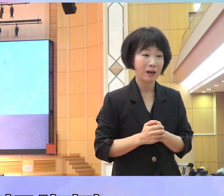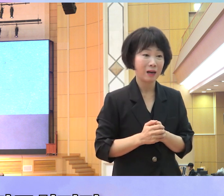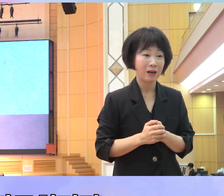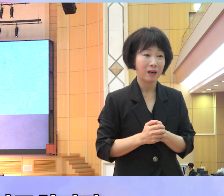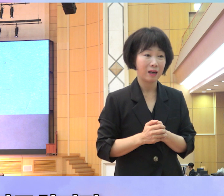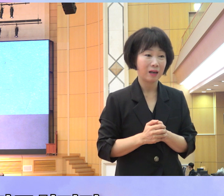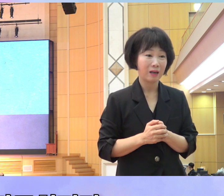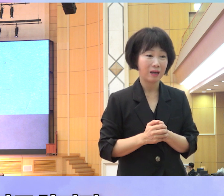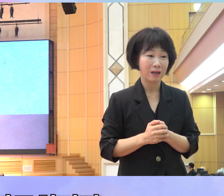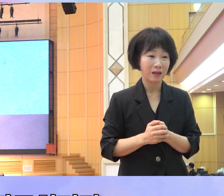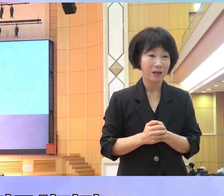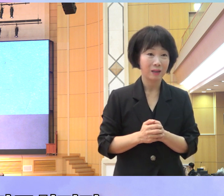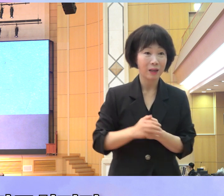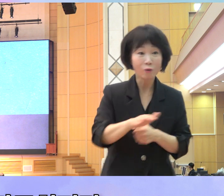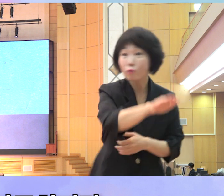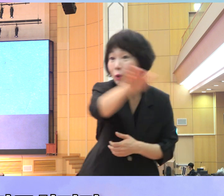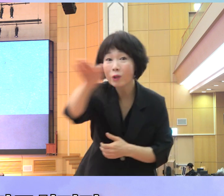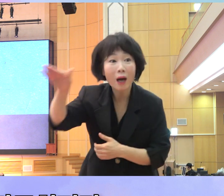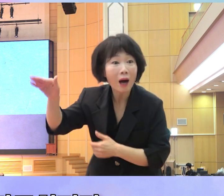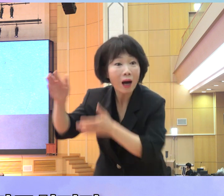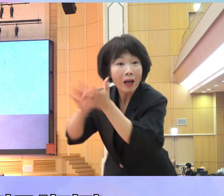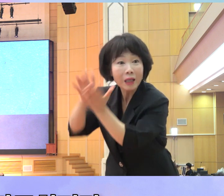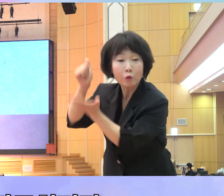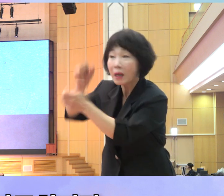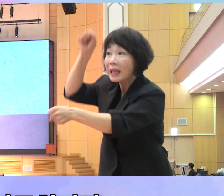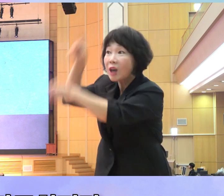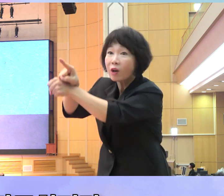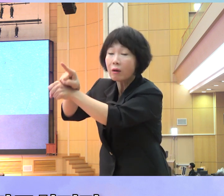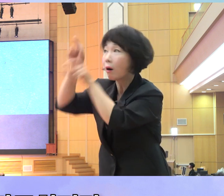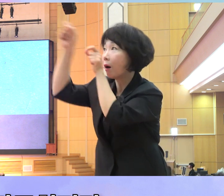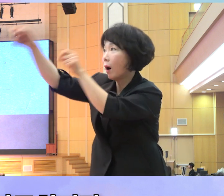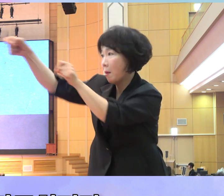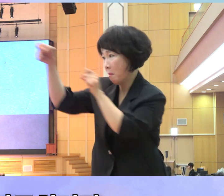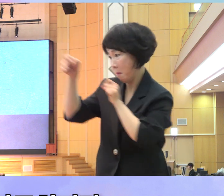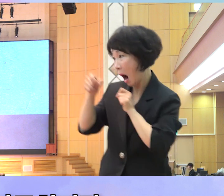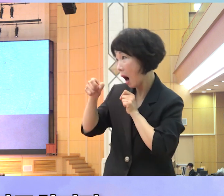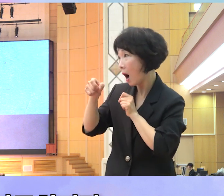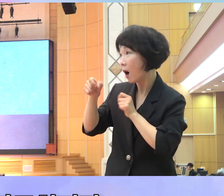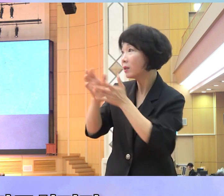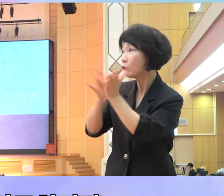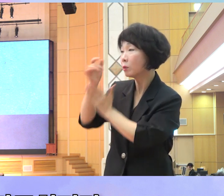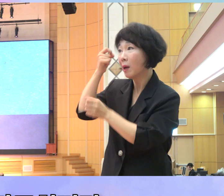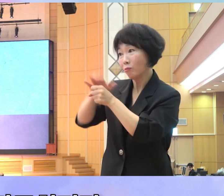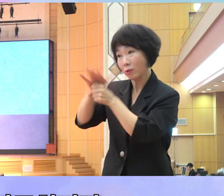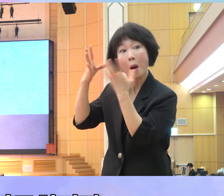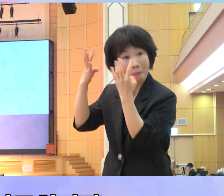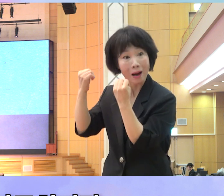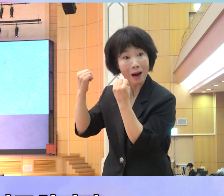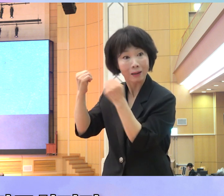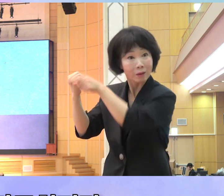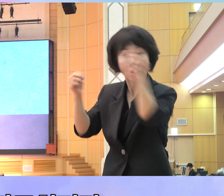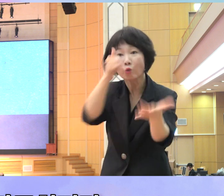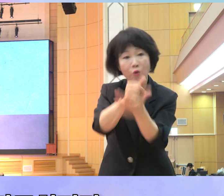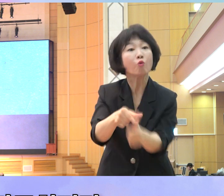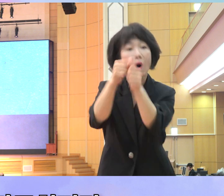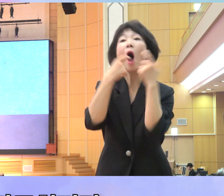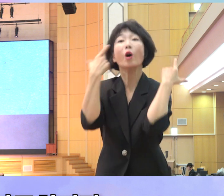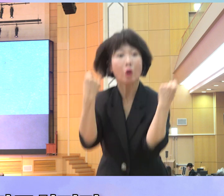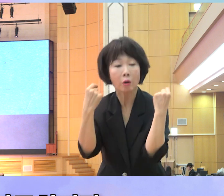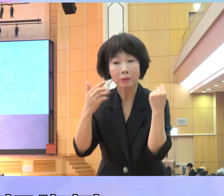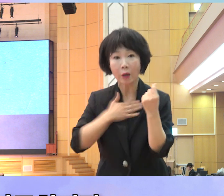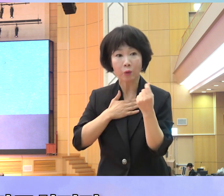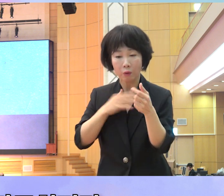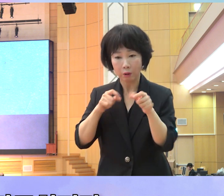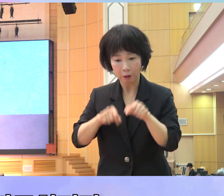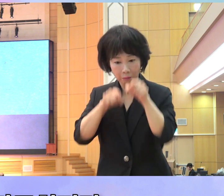여기는 거를 우리도 닮아야 돼요. 예수님이 우리를 긍휼히 여겨주셔서 우리를 구원해 주셨듯이,